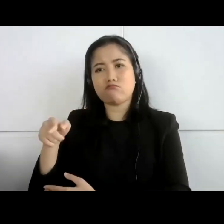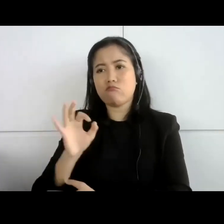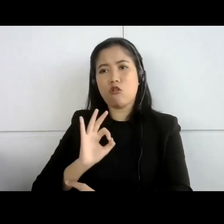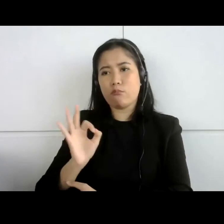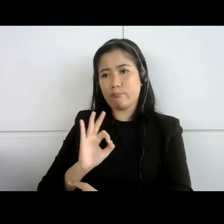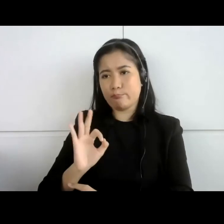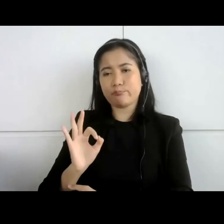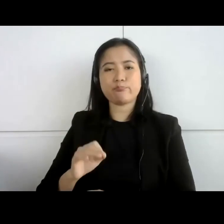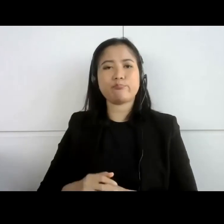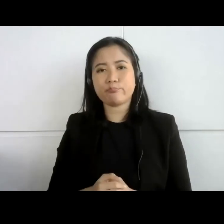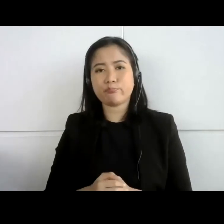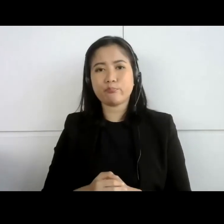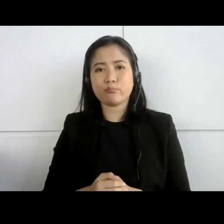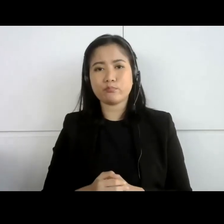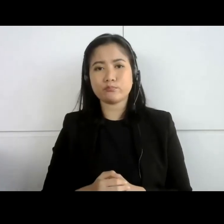Karena itu,